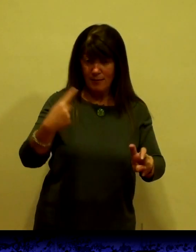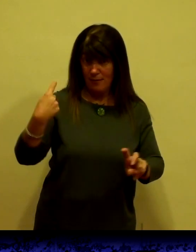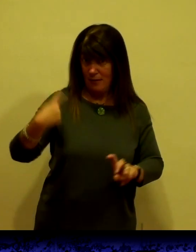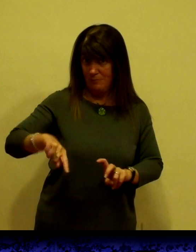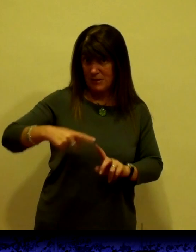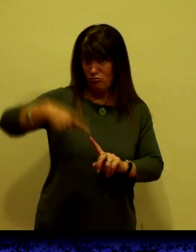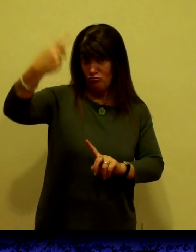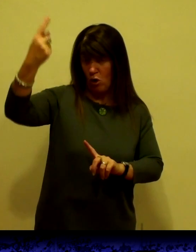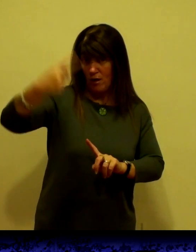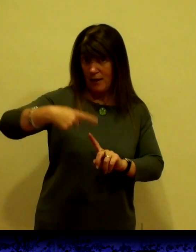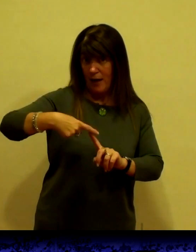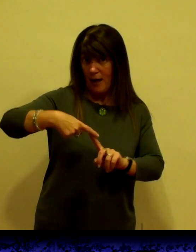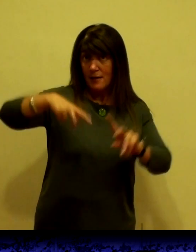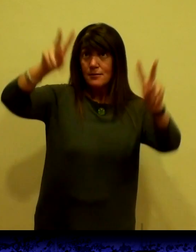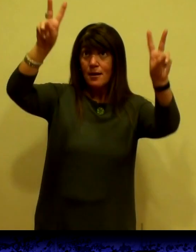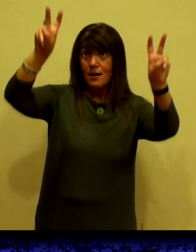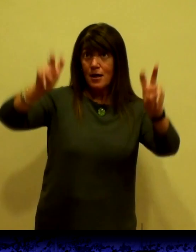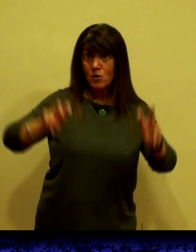durante la giornata e